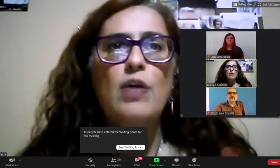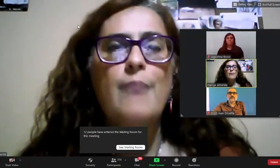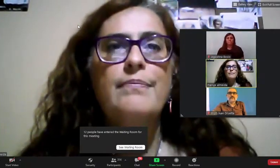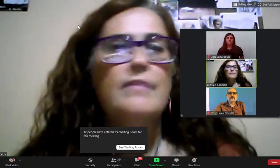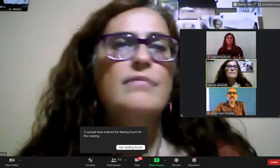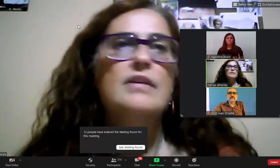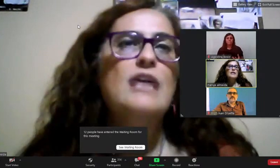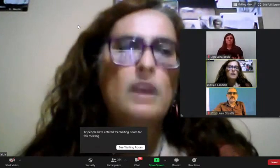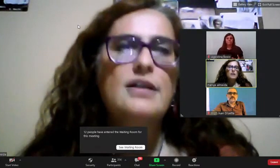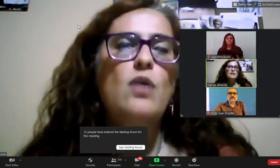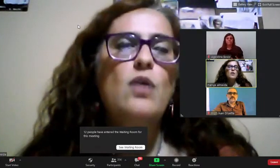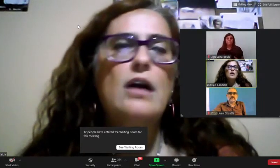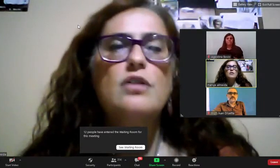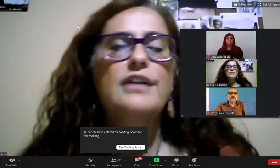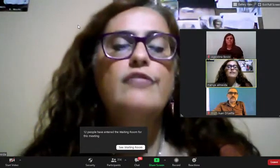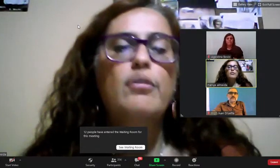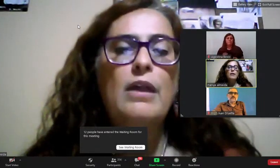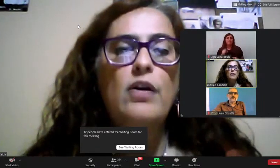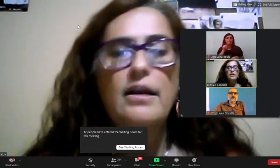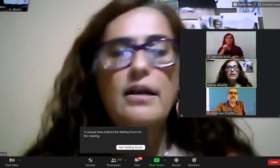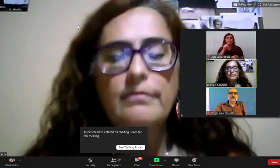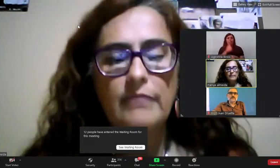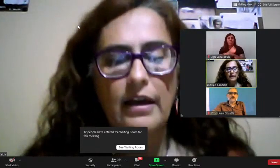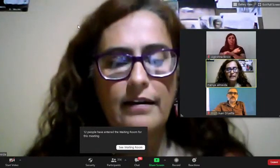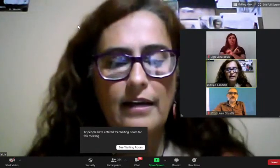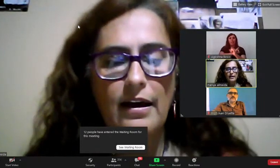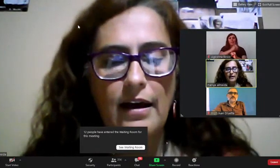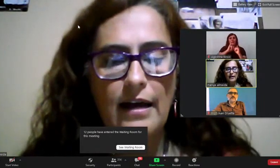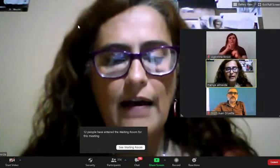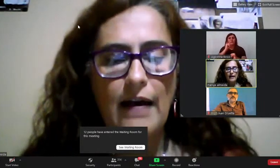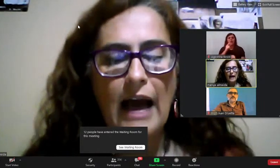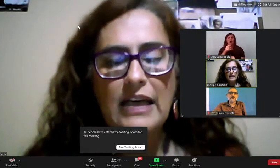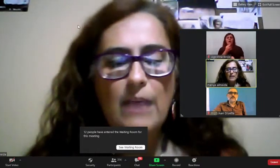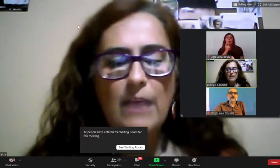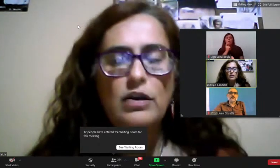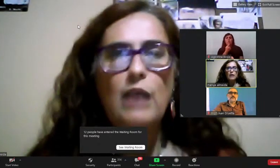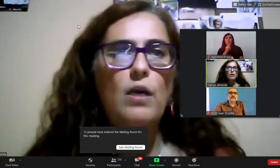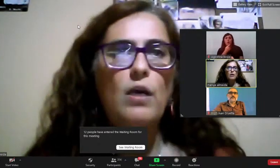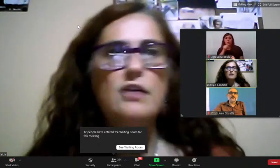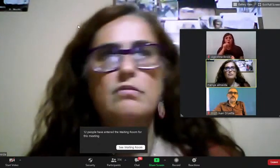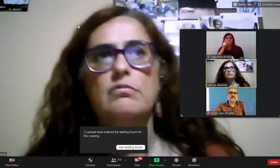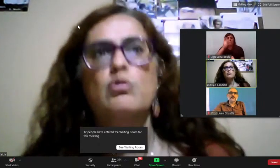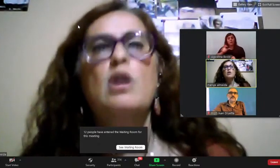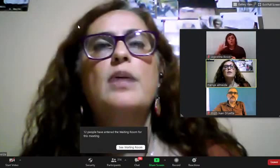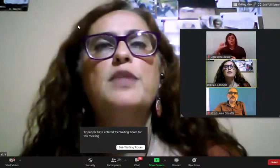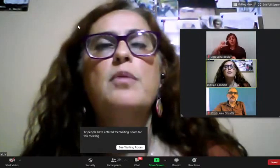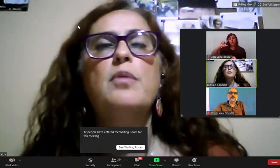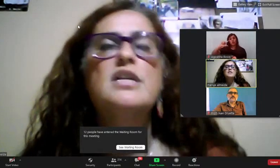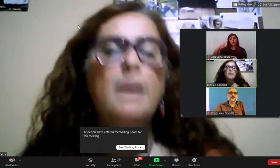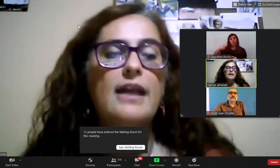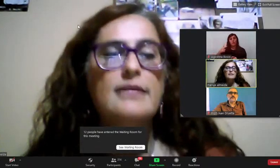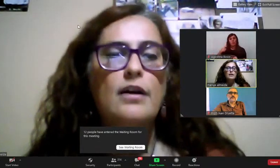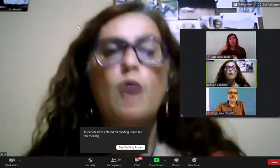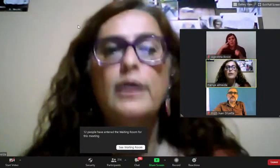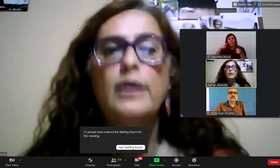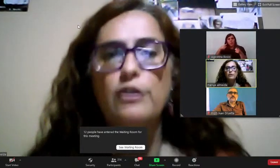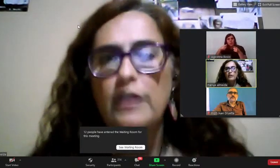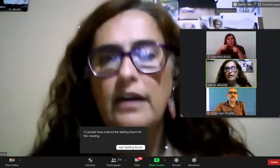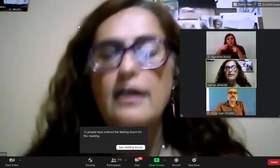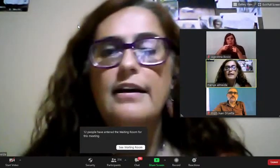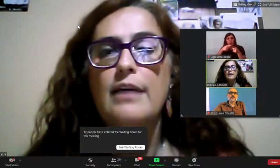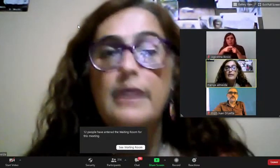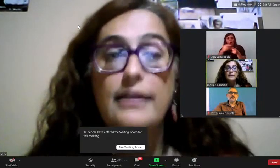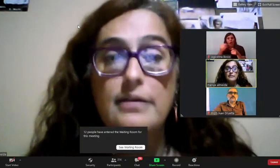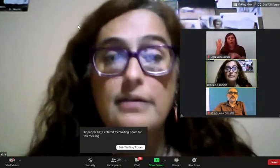digamos, esto que dice Juan, ¿no? Se transformaron en aquellas personas el objetivo principal era ser objetos